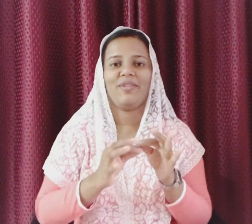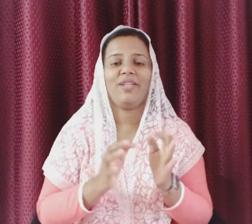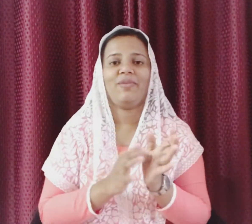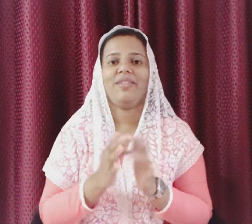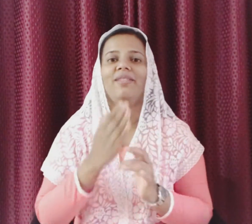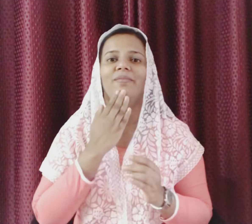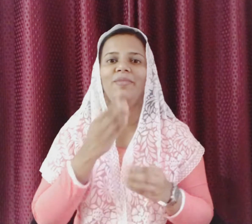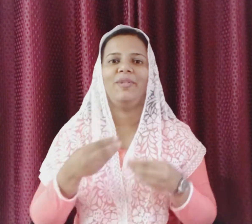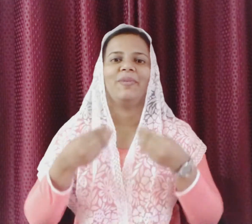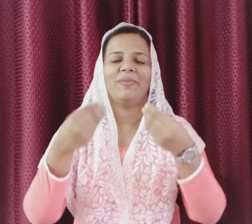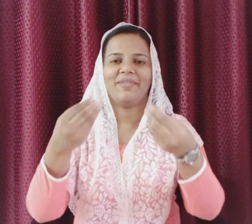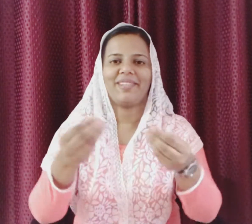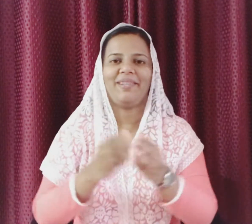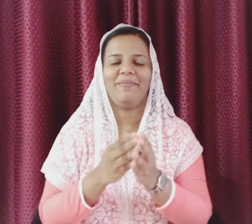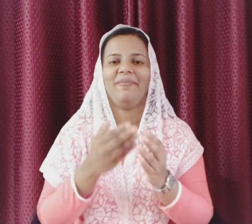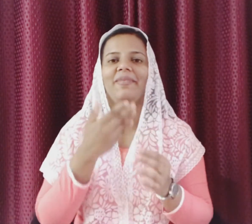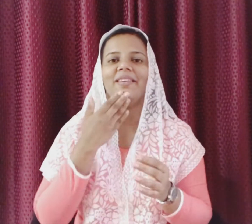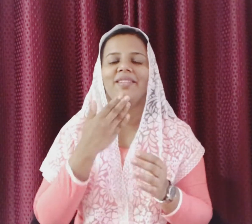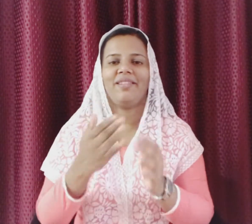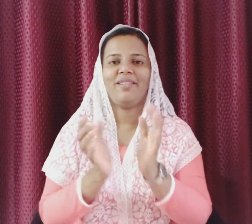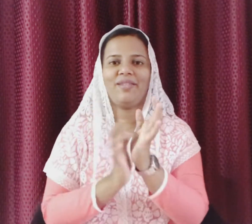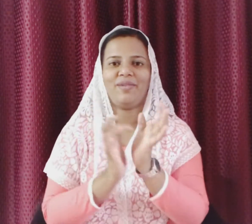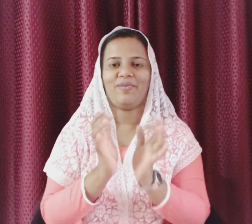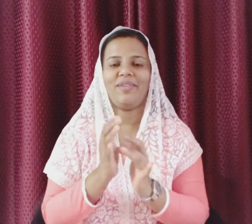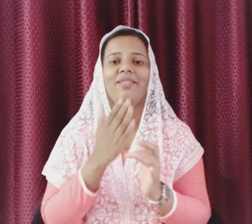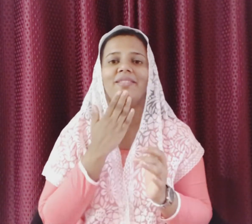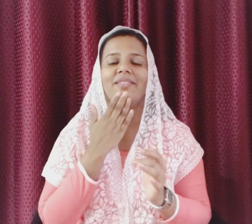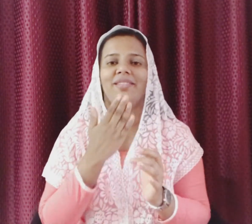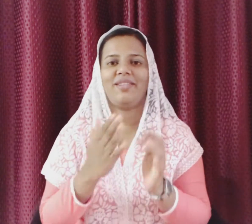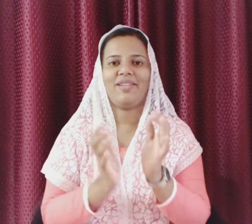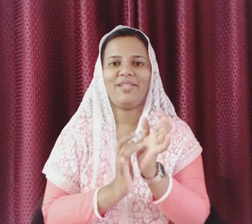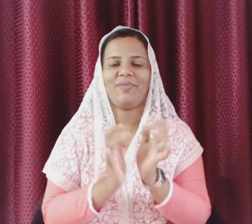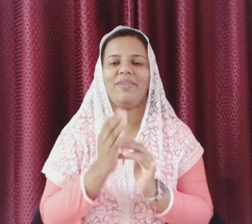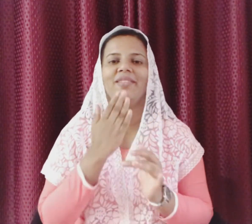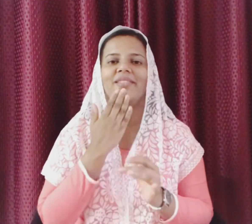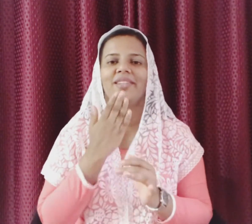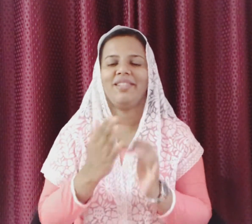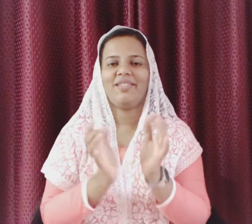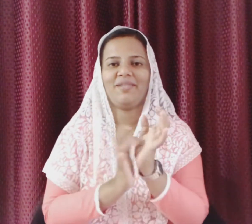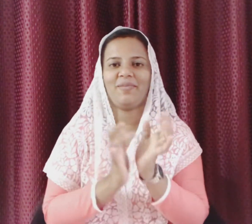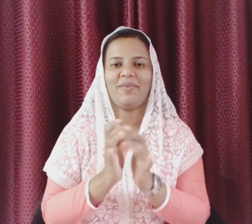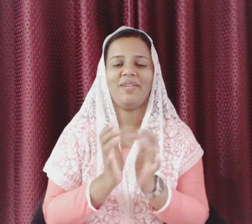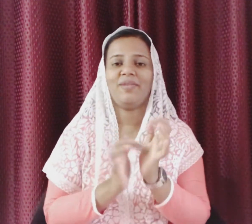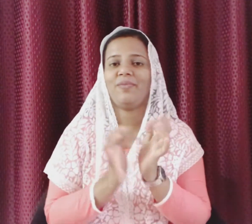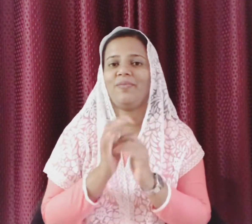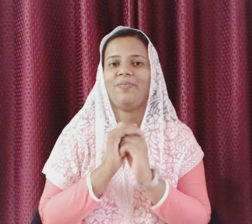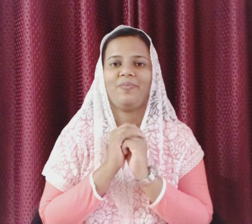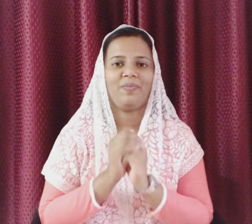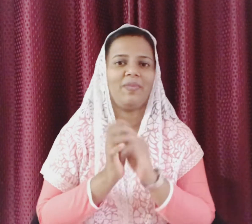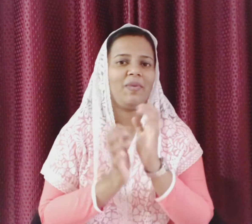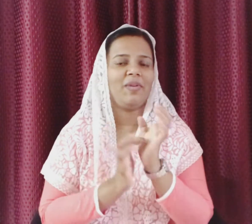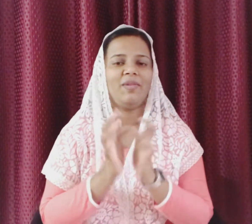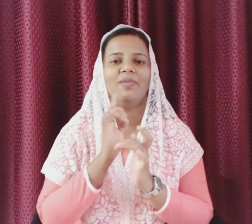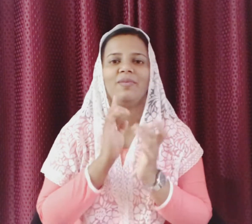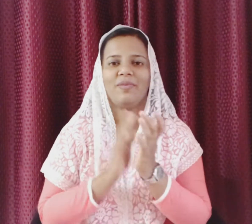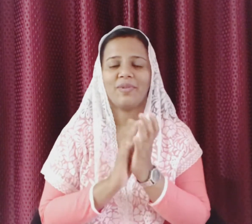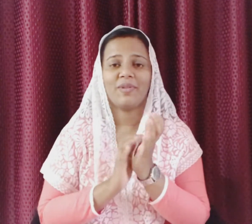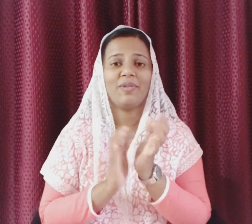നമുക്ക് നന്ദി പറയാം. ഹല്ലേലൂയ, നന്ദി കർത്താവെ, നന്ദി കർത്താവെ, നന്ദി കർത്താവെ, നന്ദി കർത്താവെ. അങ്ങേ ആരാധിക്കുന്നു, അങ്ങേ സ്തുതിക്കുന്നു, അങ്ങേ വാഴ്ത്തുന്നു,